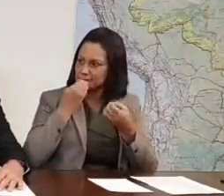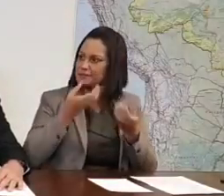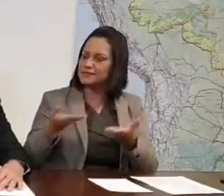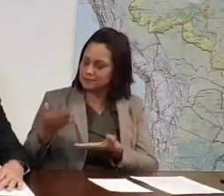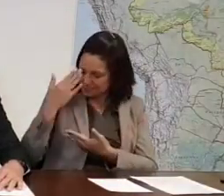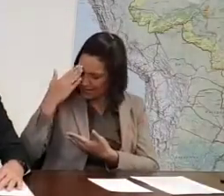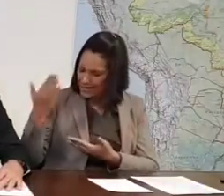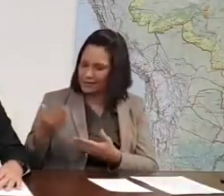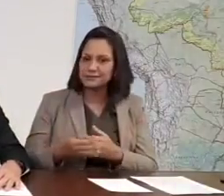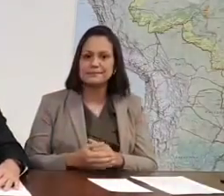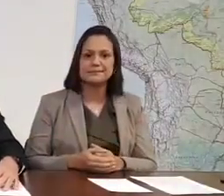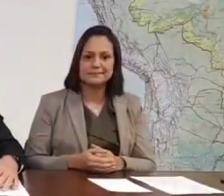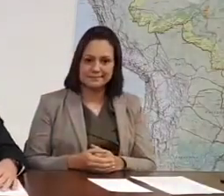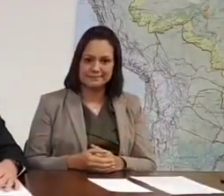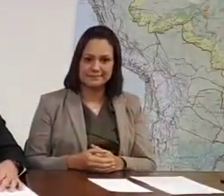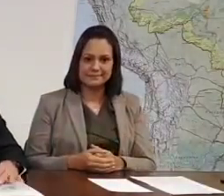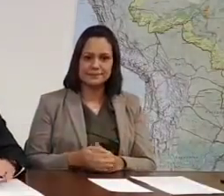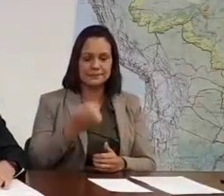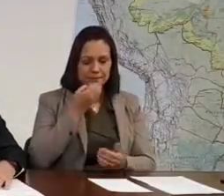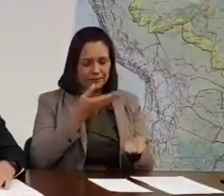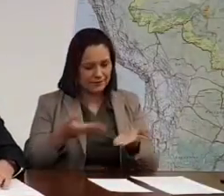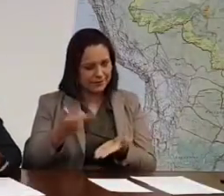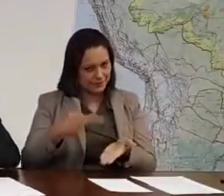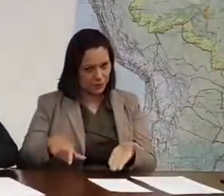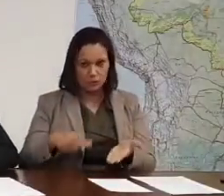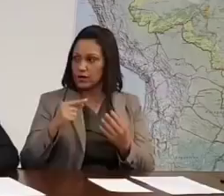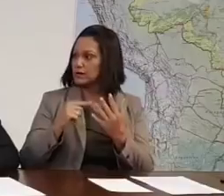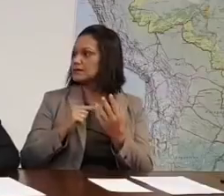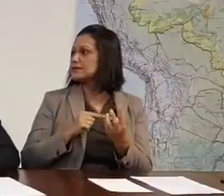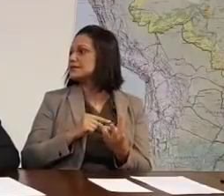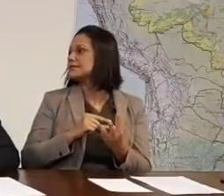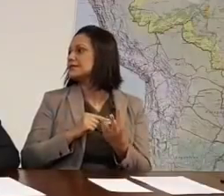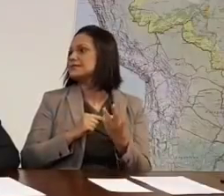Bem-vinda mais uma vez. Aqui o Gilson Machado,